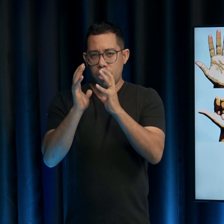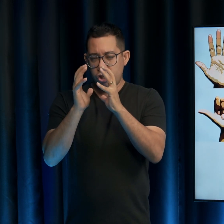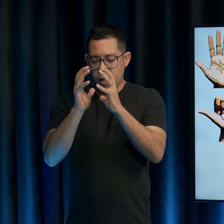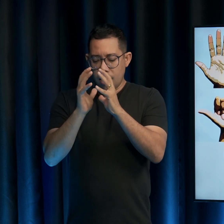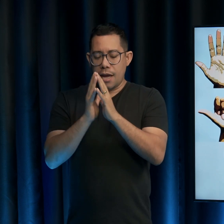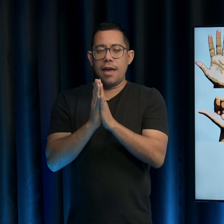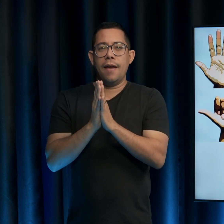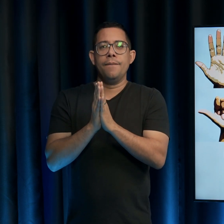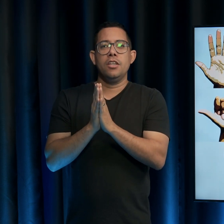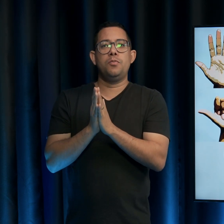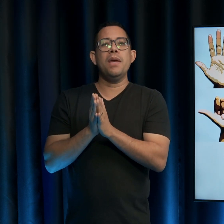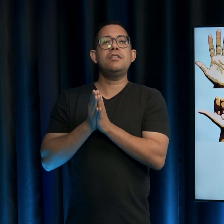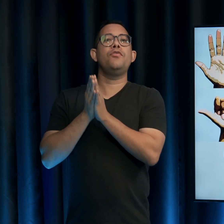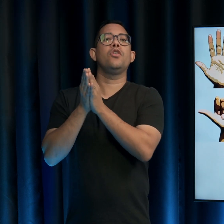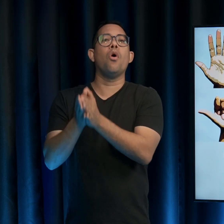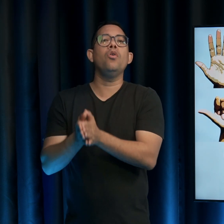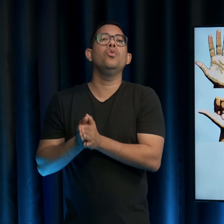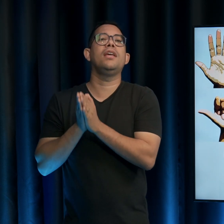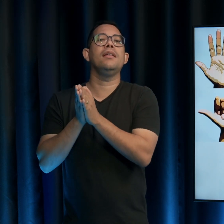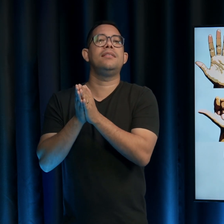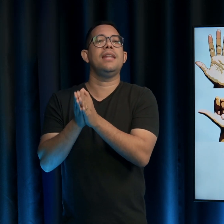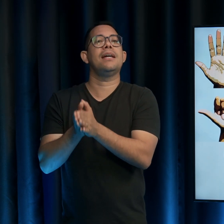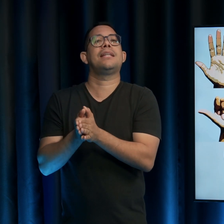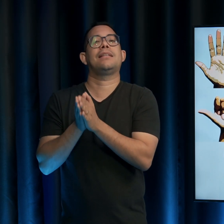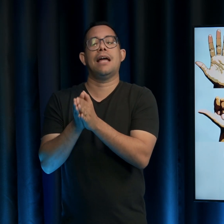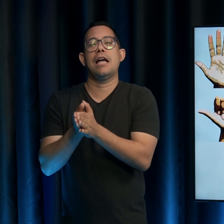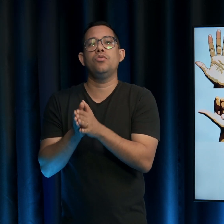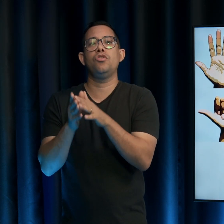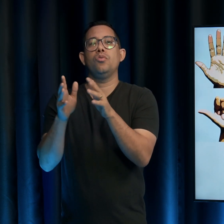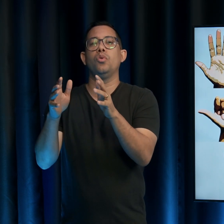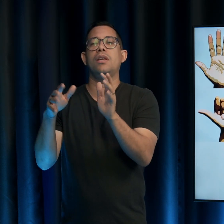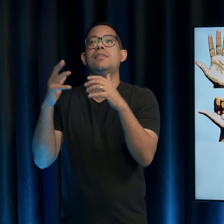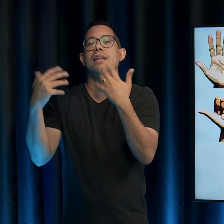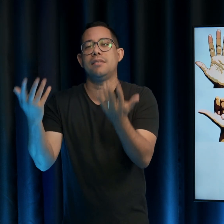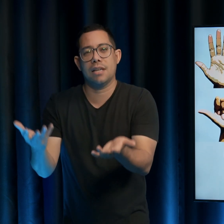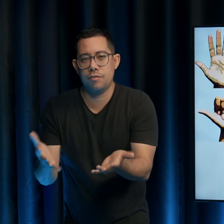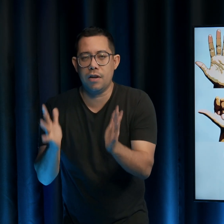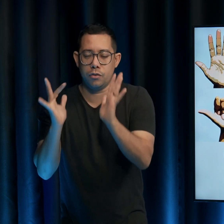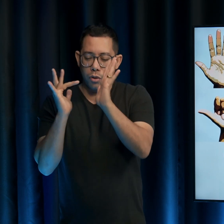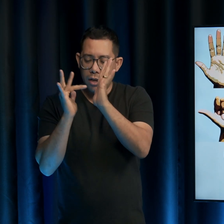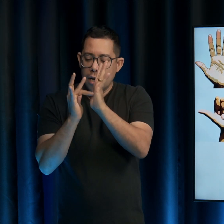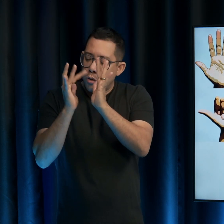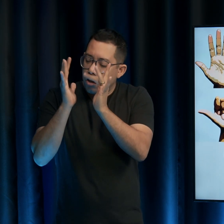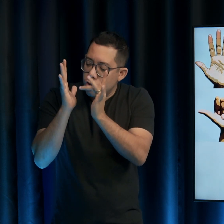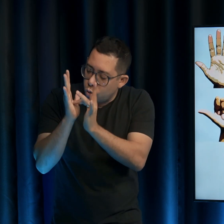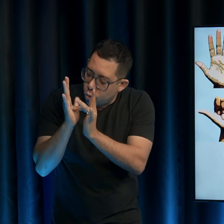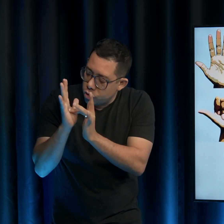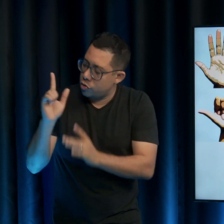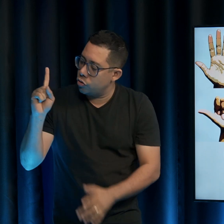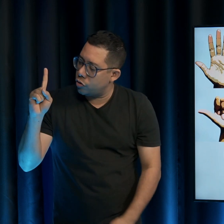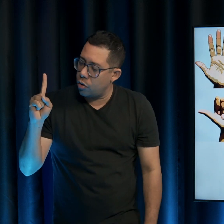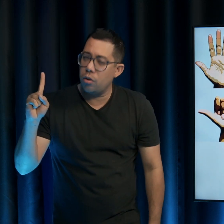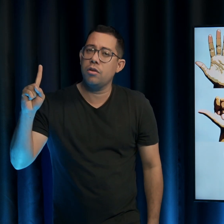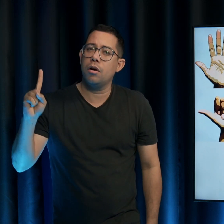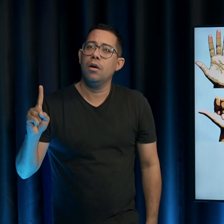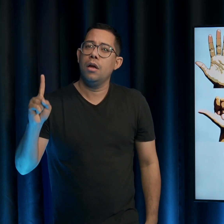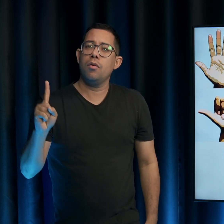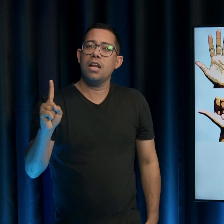gente especificou do que seria tratado, do que seria esse classificador. Então, a gente colocou Jesus e colocou aqui, ó. É um classificador